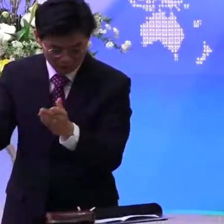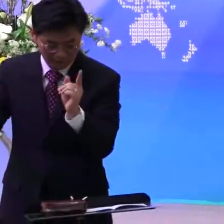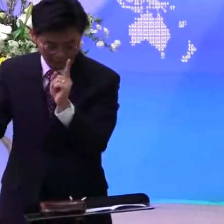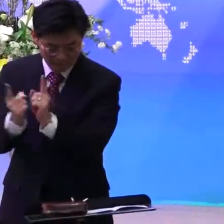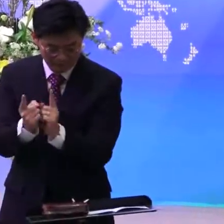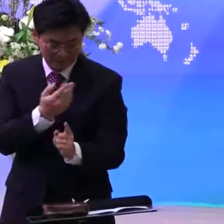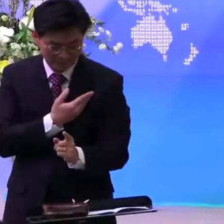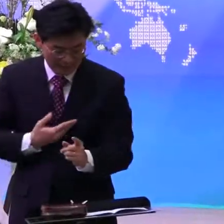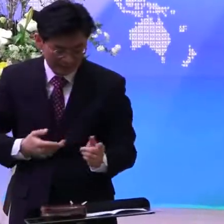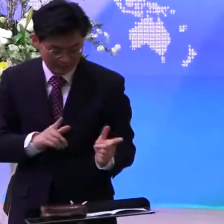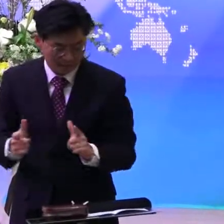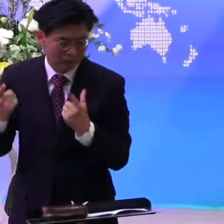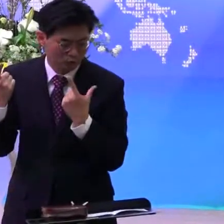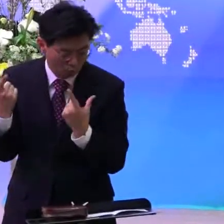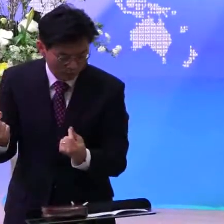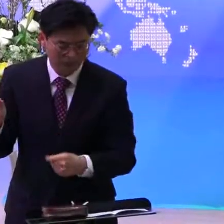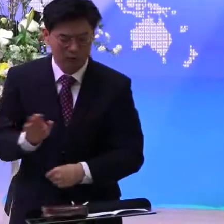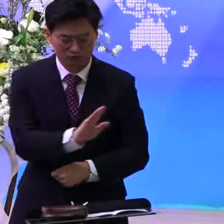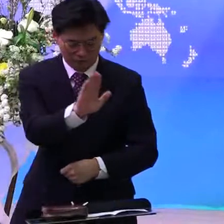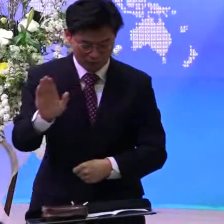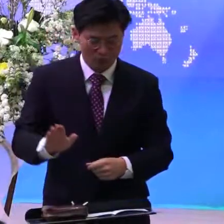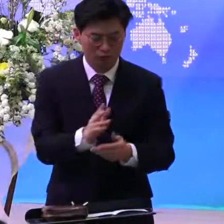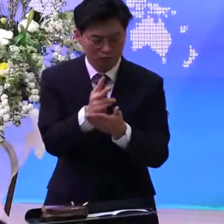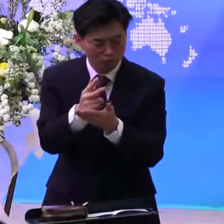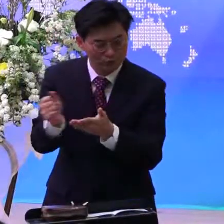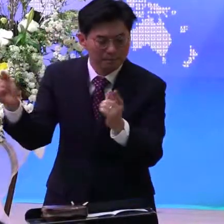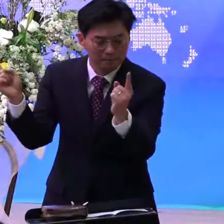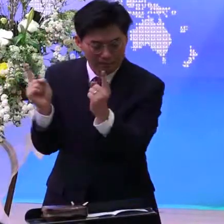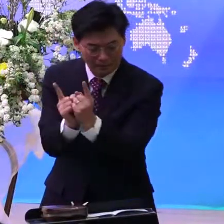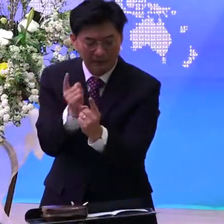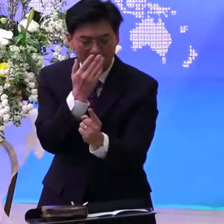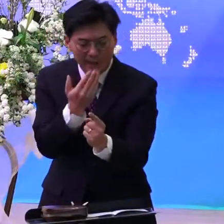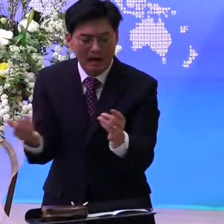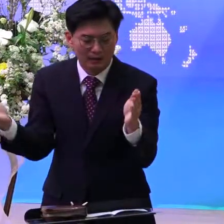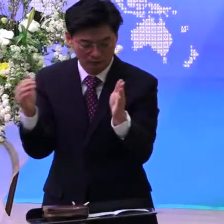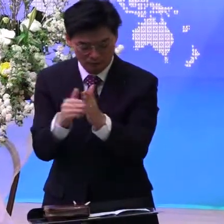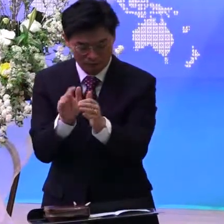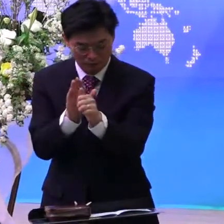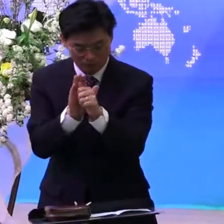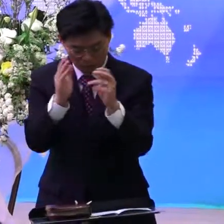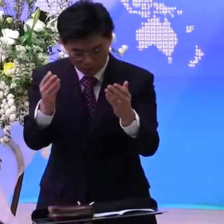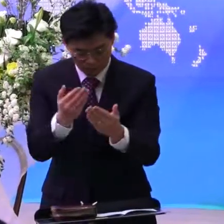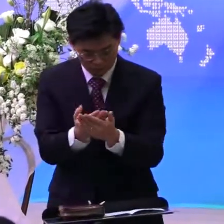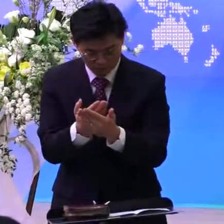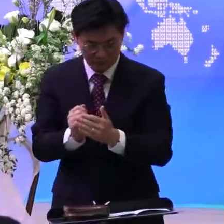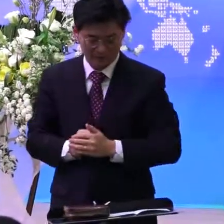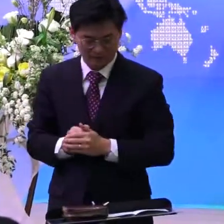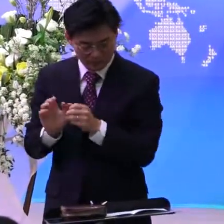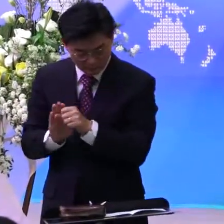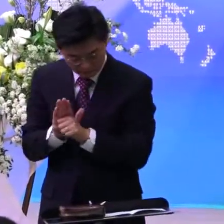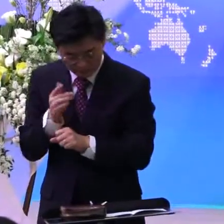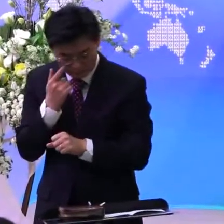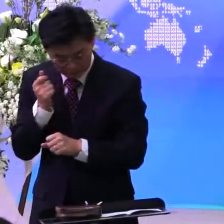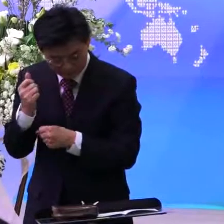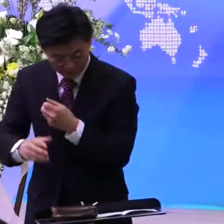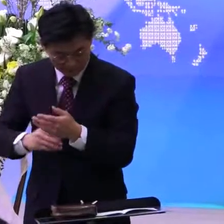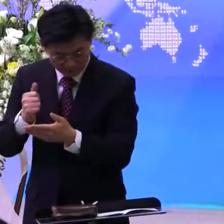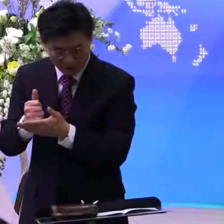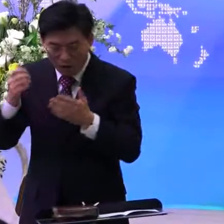시간 우리도 주님을 만나는 예배가 되게 하옵소서. 사랑의 하나님, 고통 가운데서 절망하며 소망